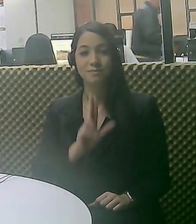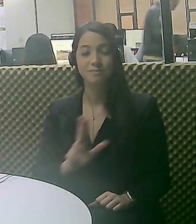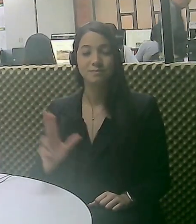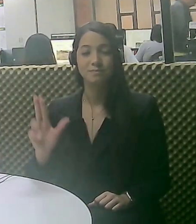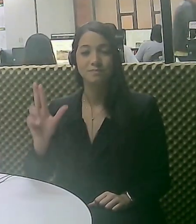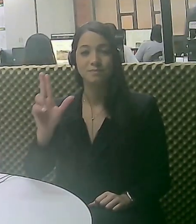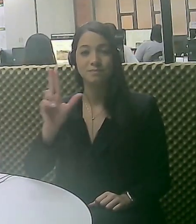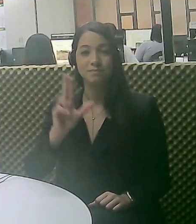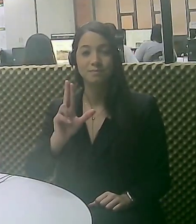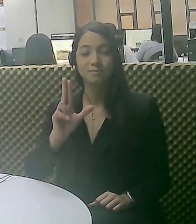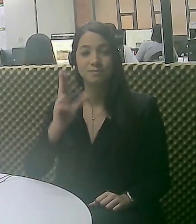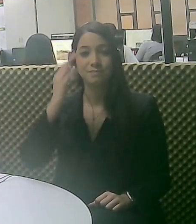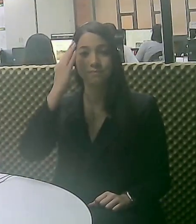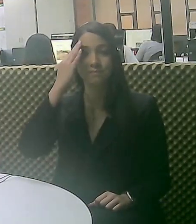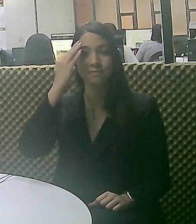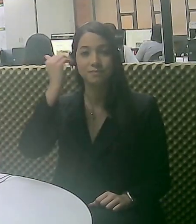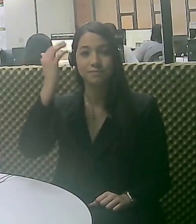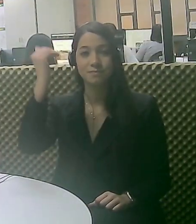Uberlândia.